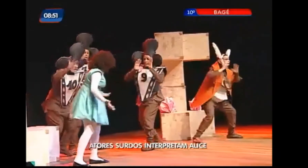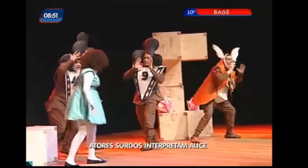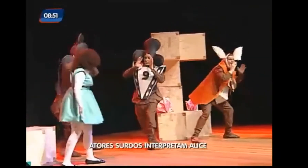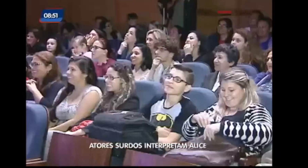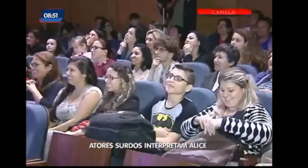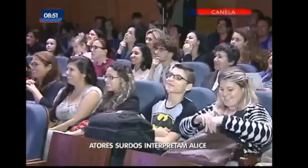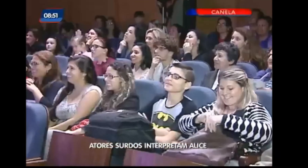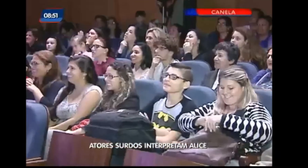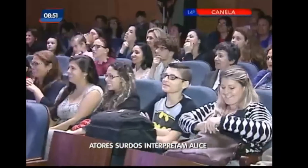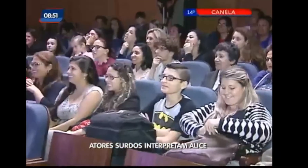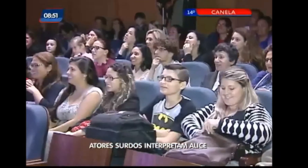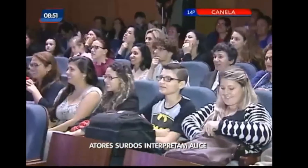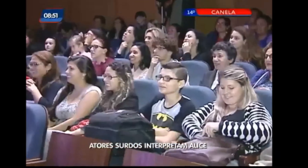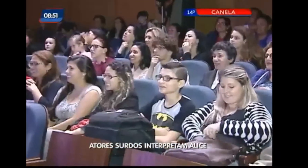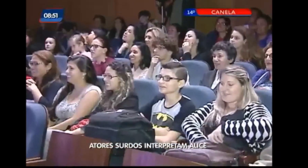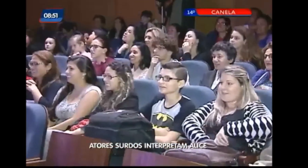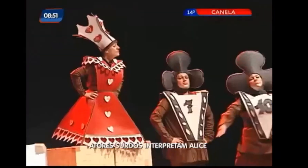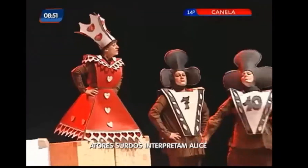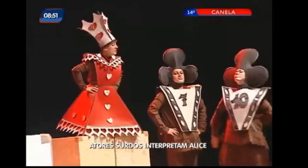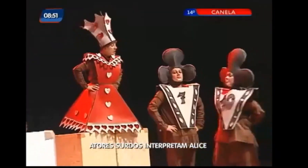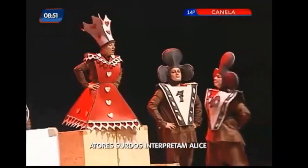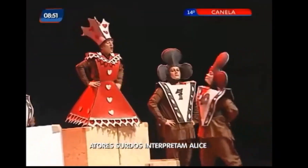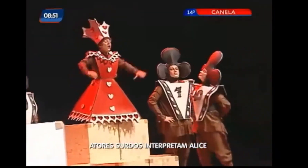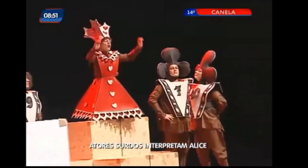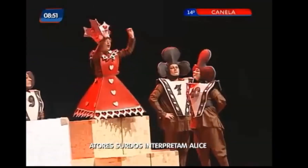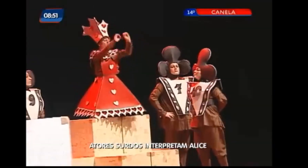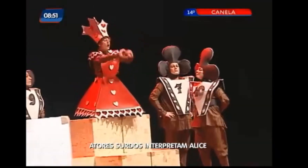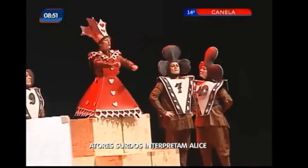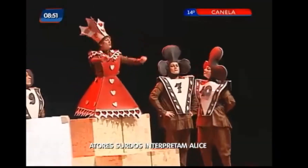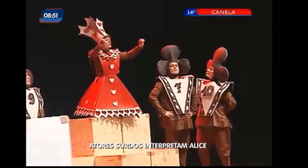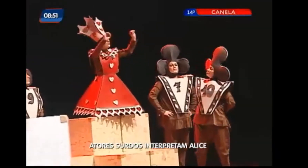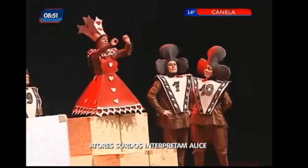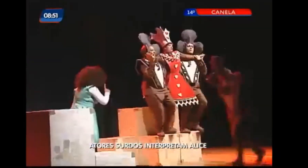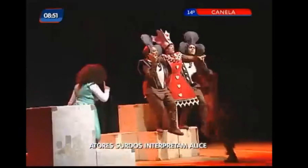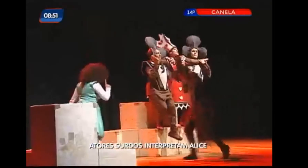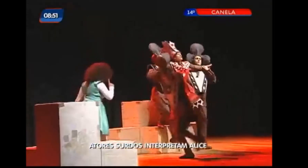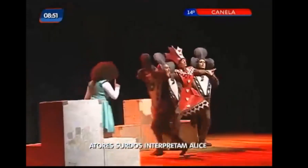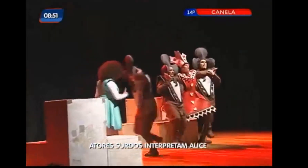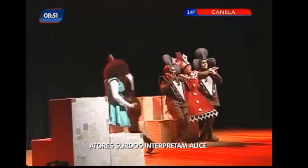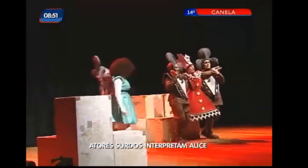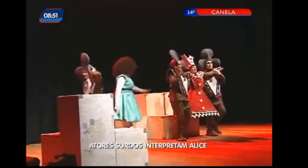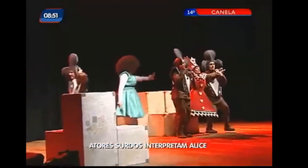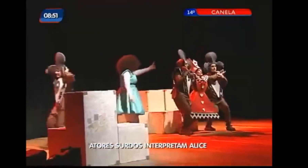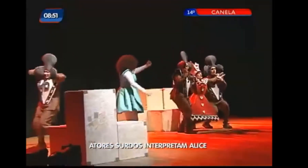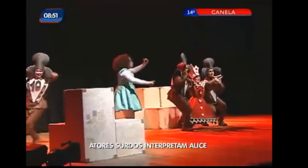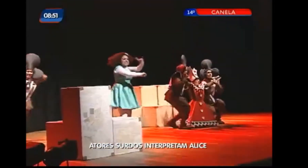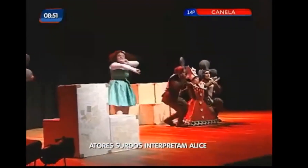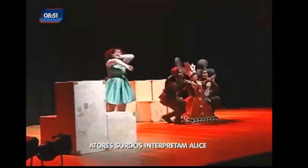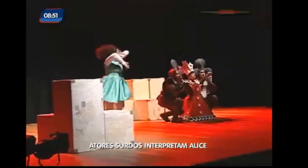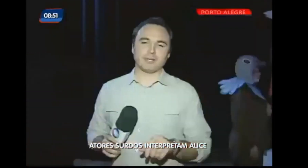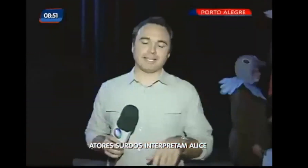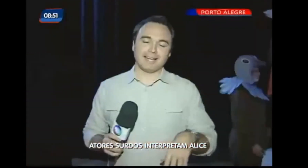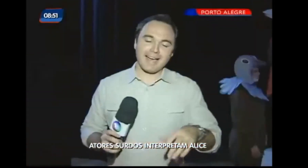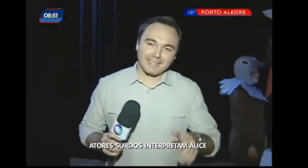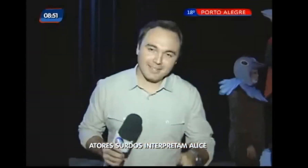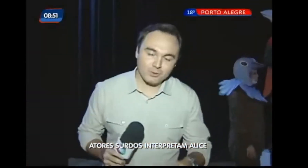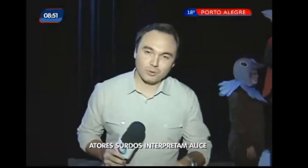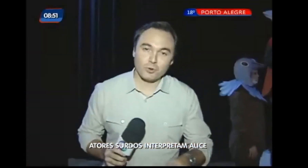palco, ver é muito mais importante do que ouvir. A peça é interpretada por atores surdos. Aqui, quando